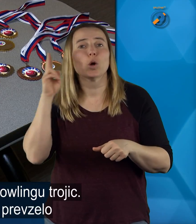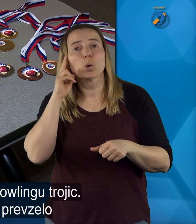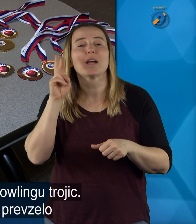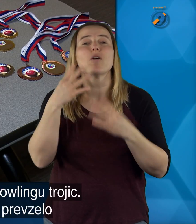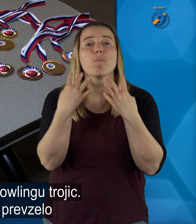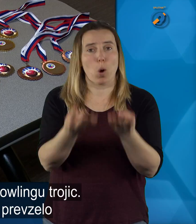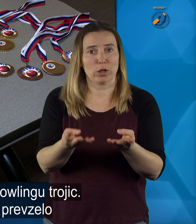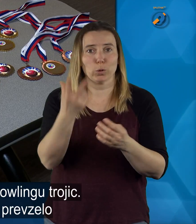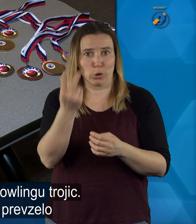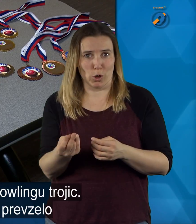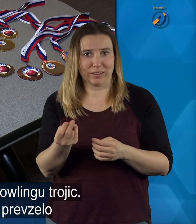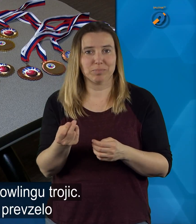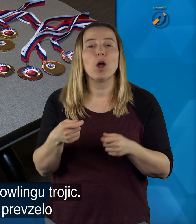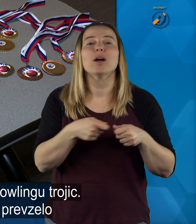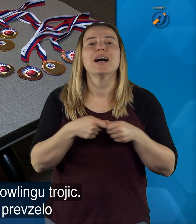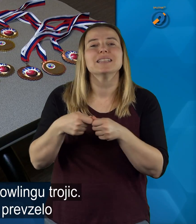bovlingu trojic.